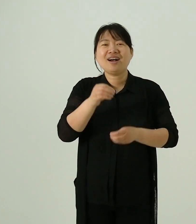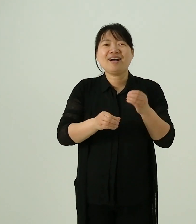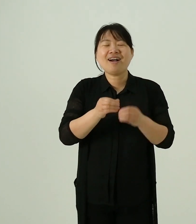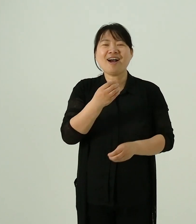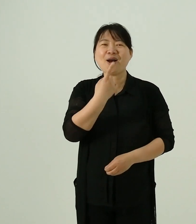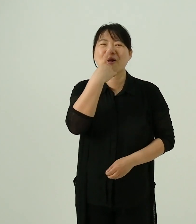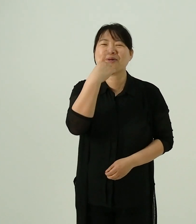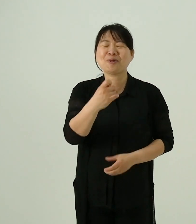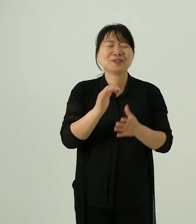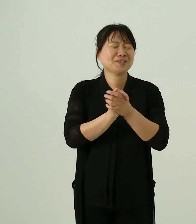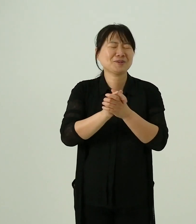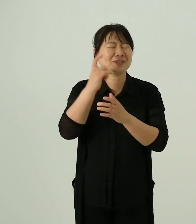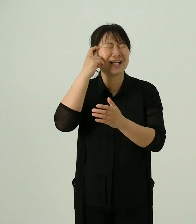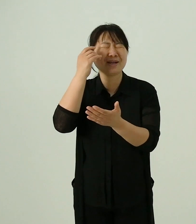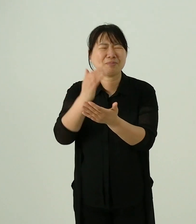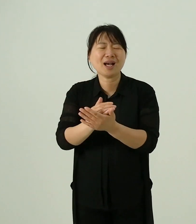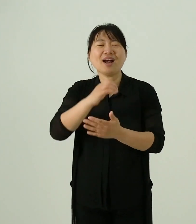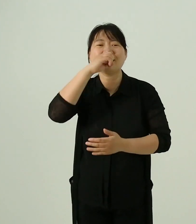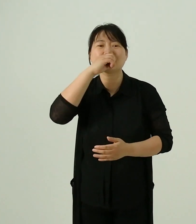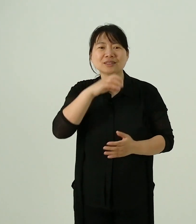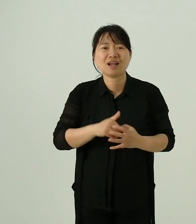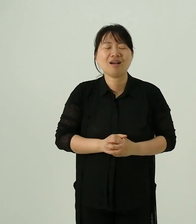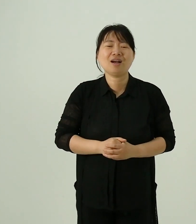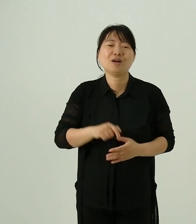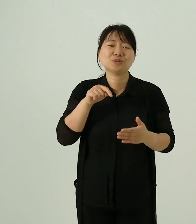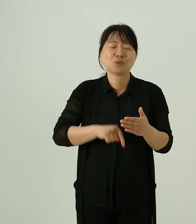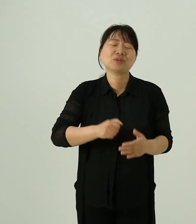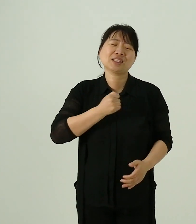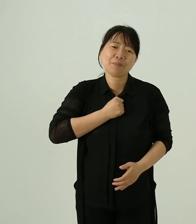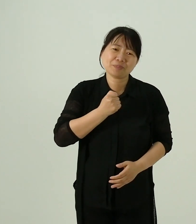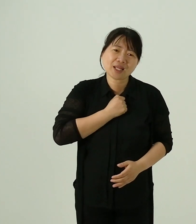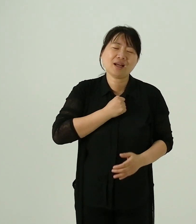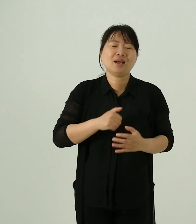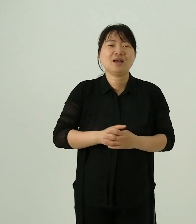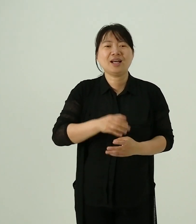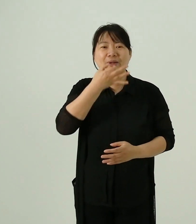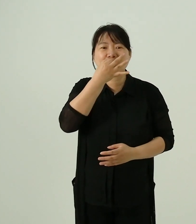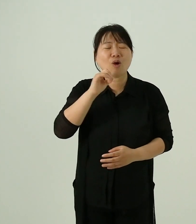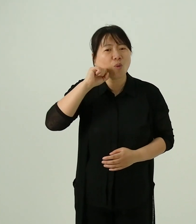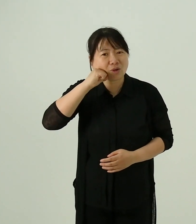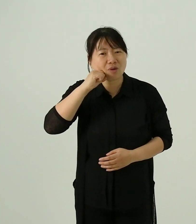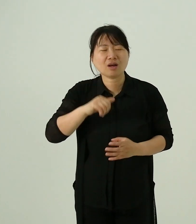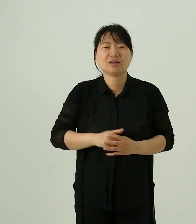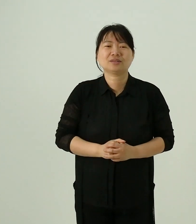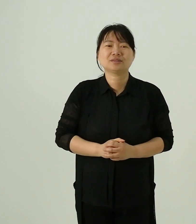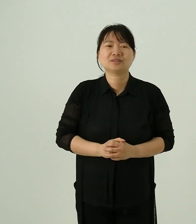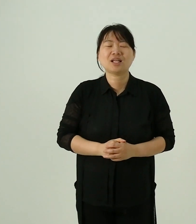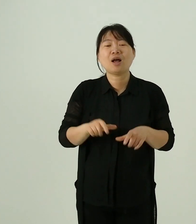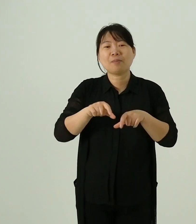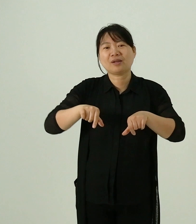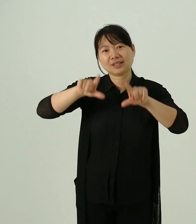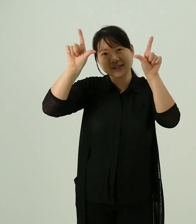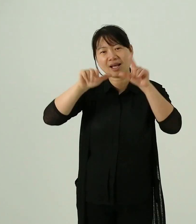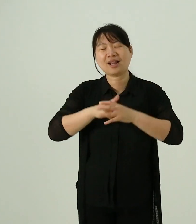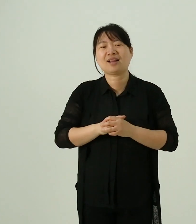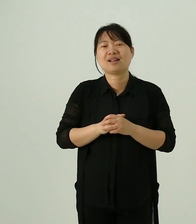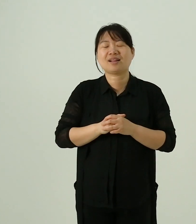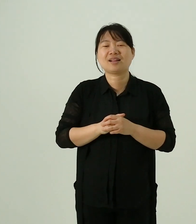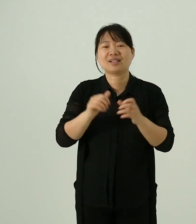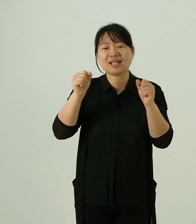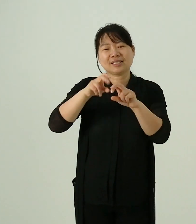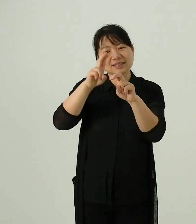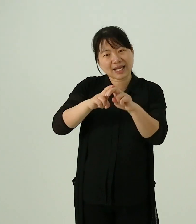기도하려고 애쓰지 마시고, 그저 그냥 속이 답답하고 힘들고 어려울 때는 평일날이라도 또 계신